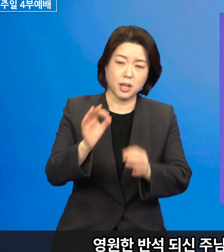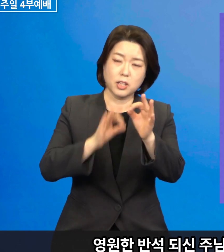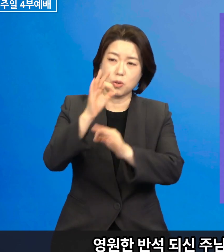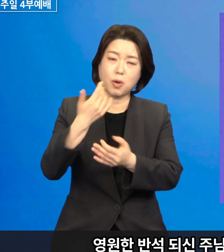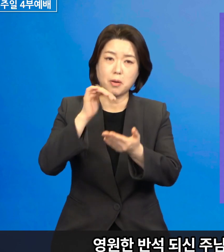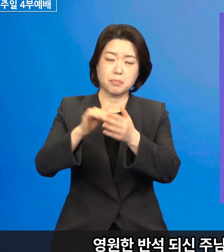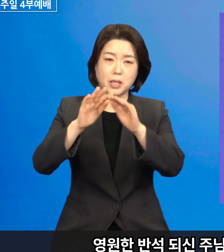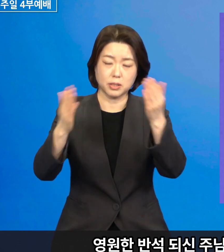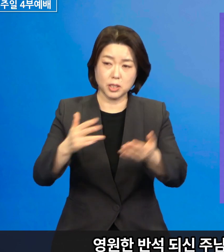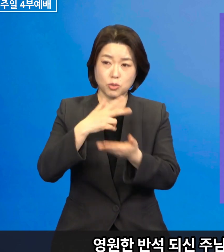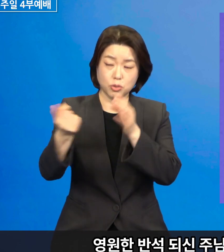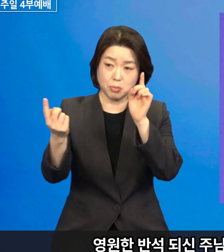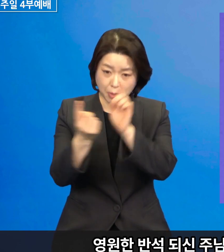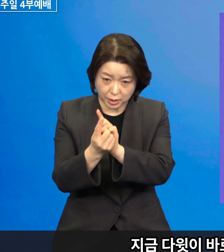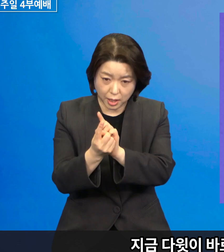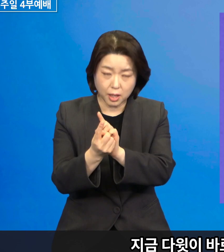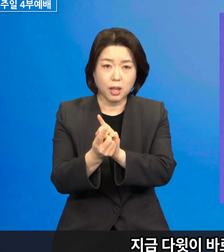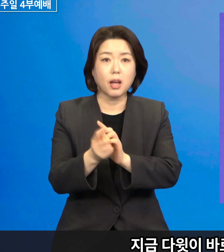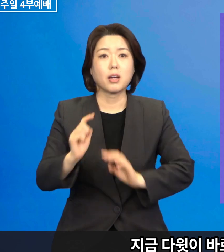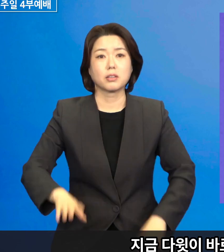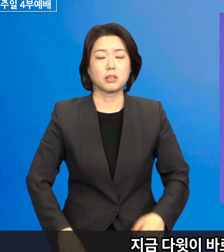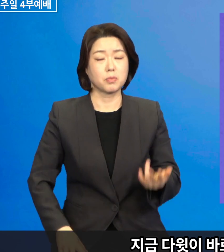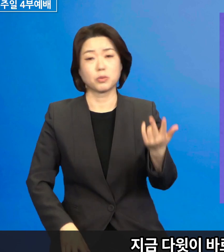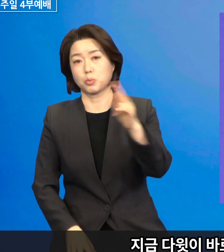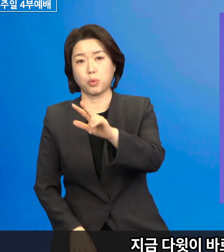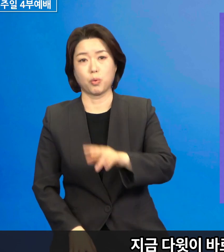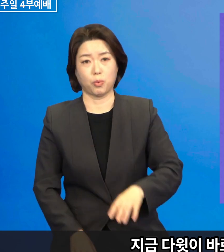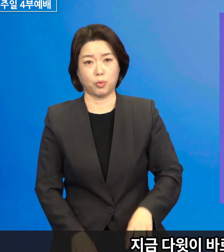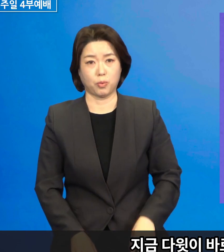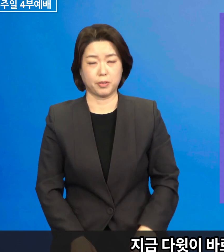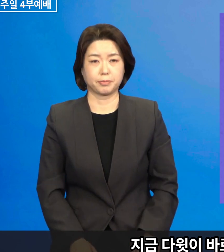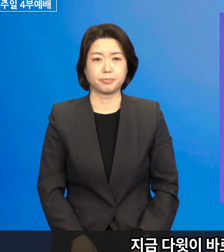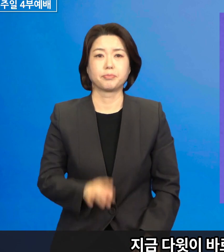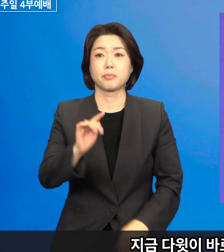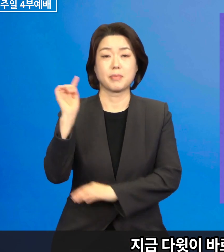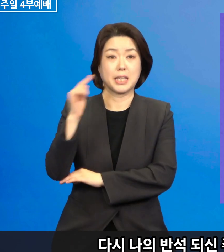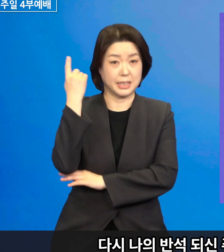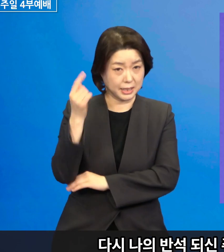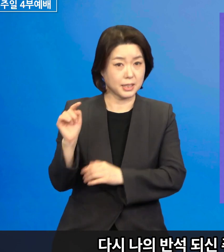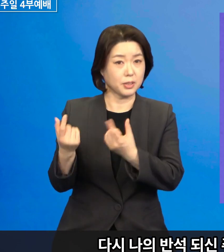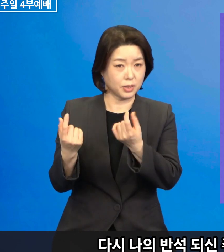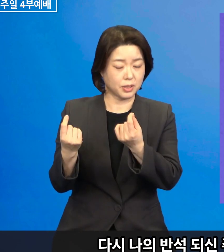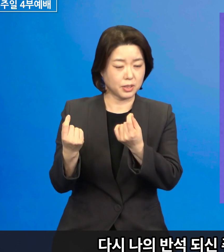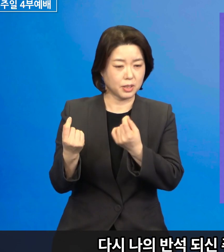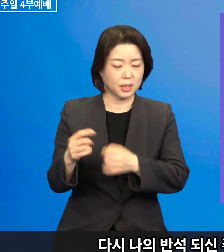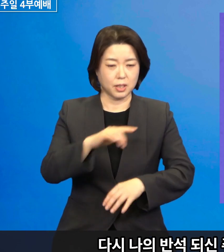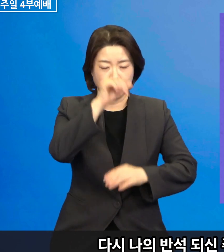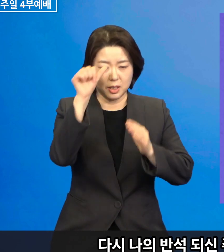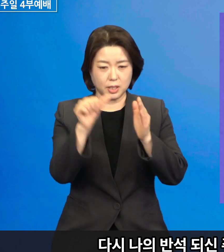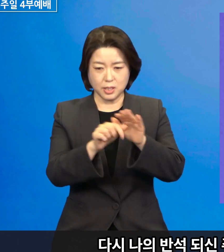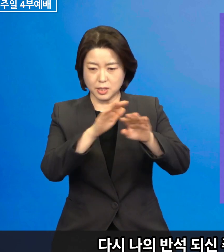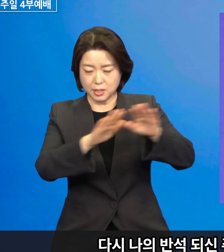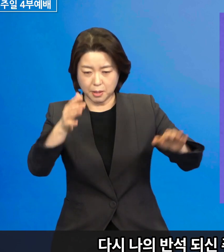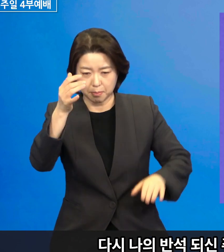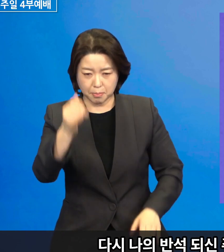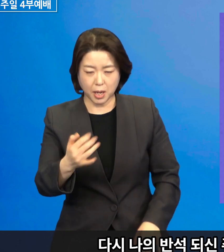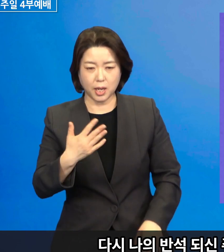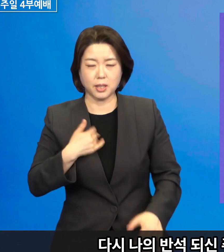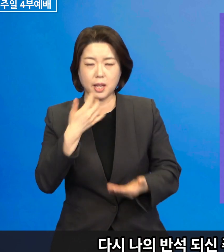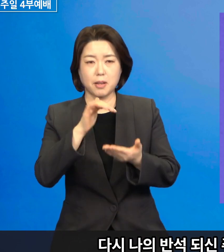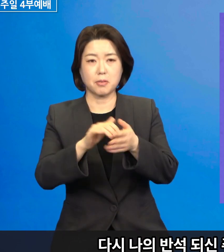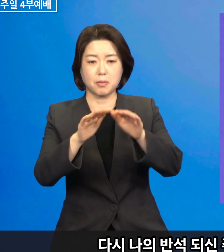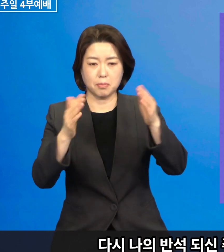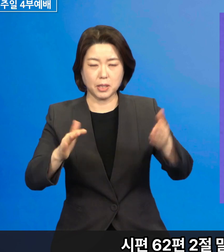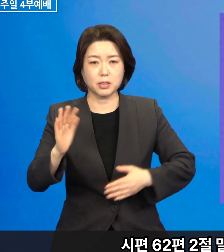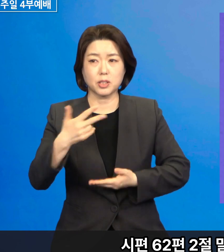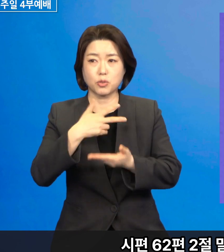되신 주님을 만나는 사람이 있어요. 지금 다윗이 바로 인생의 바닥에서 다시 나의 반석 되신 주님을 찾게